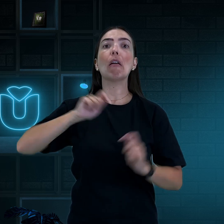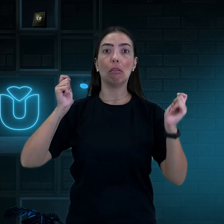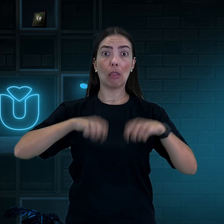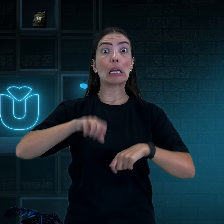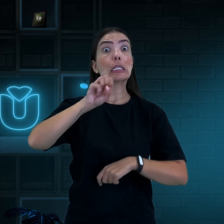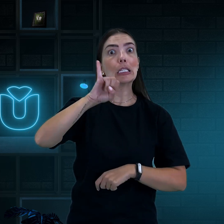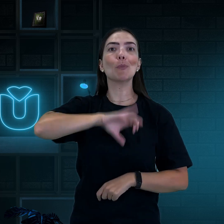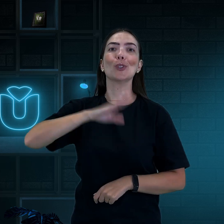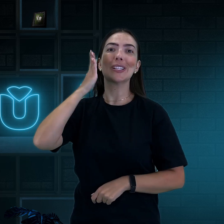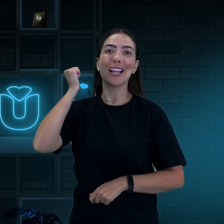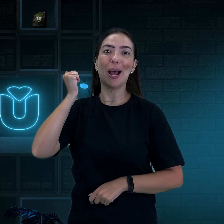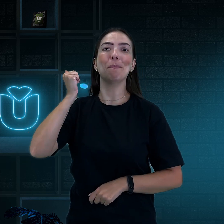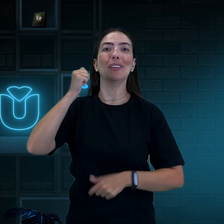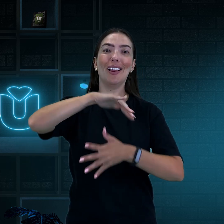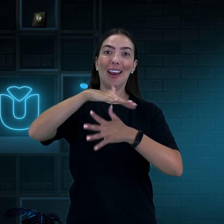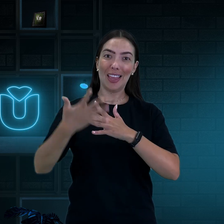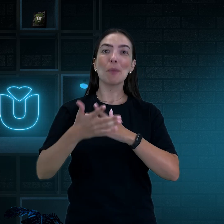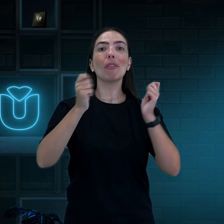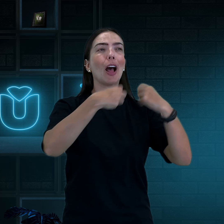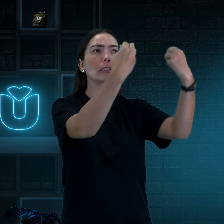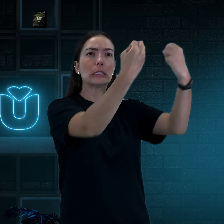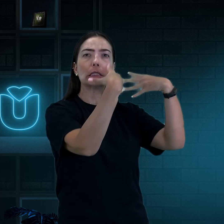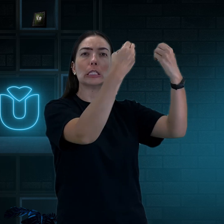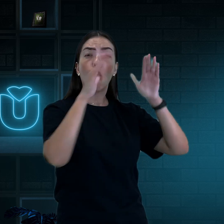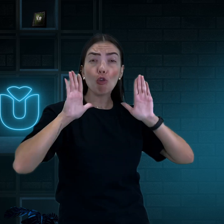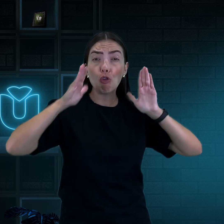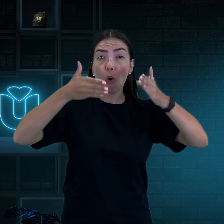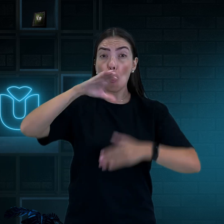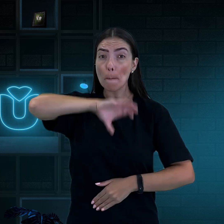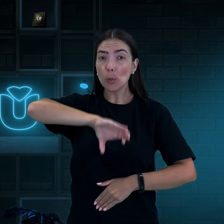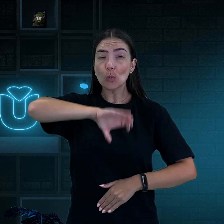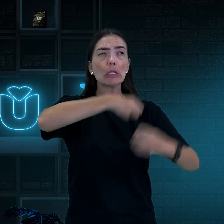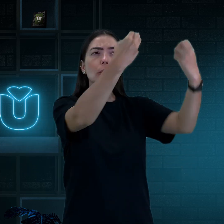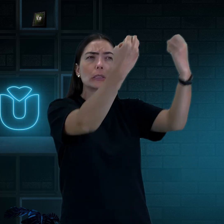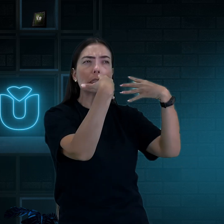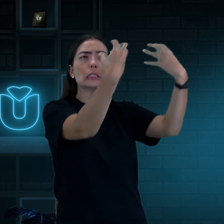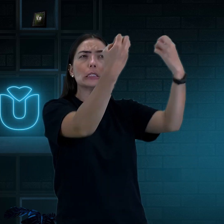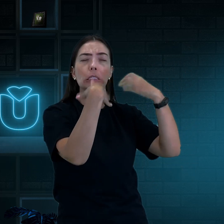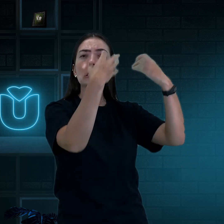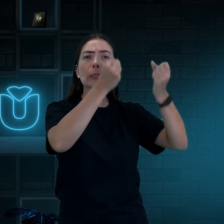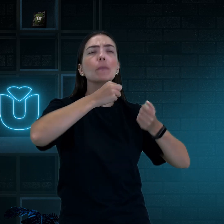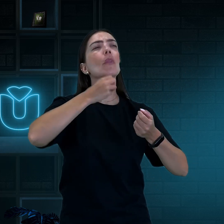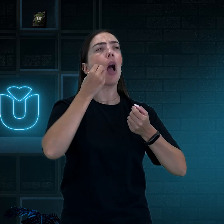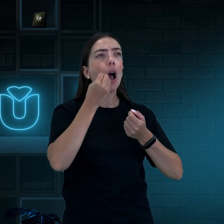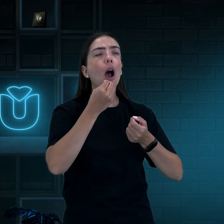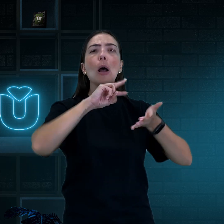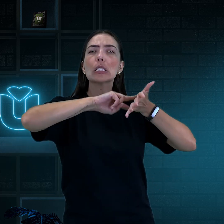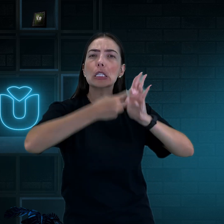de português que saiba Libras, porque ele vai ensinar o português usando a Libras